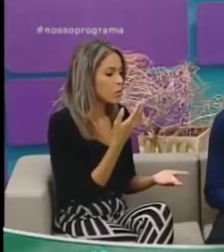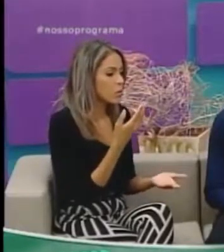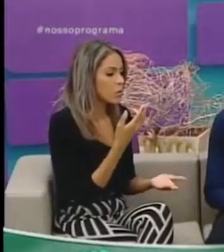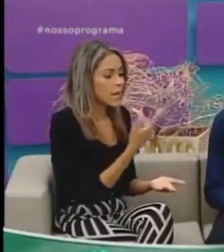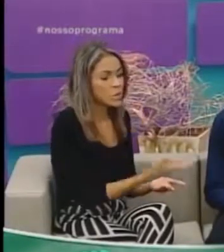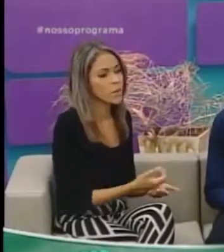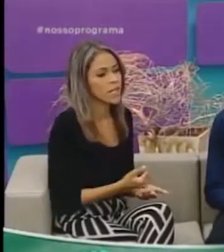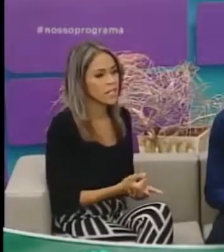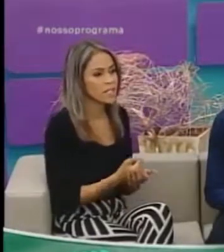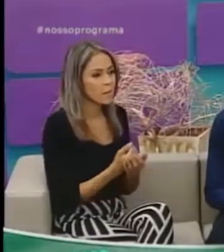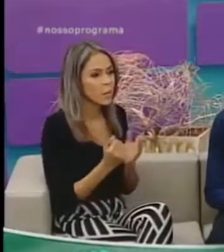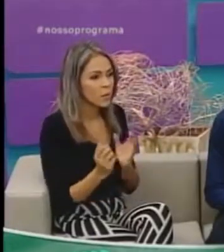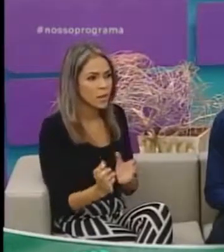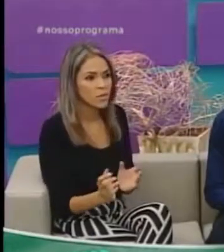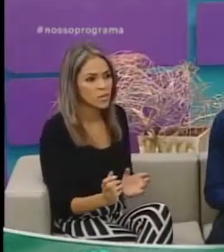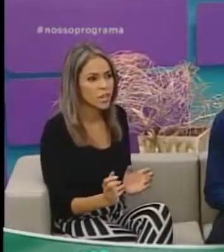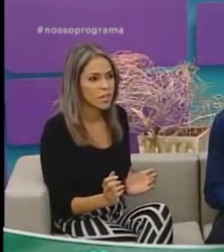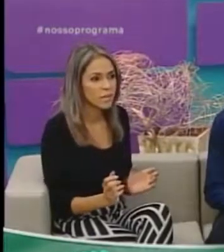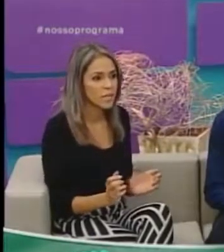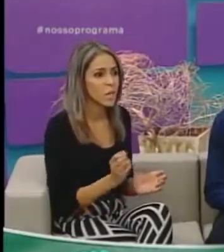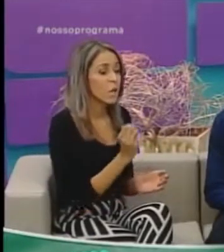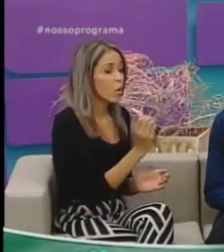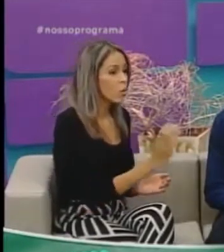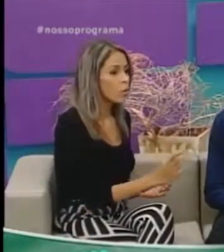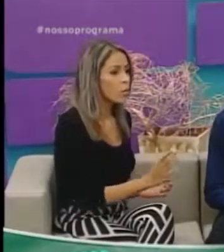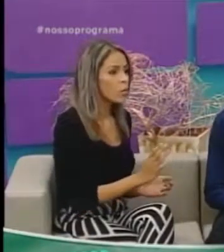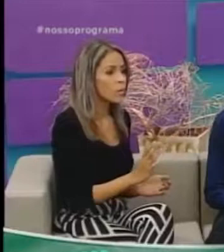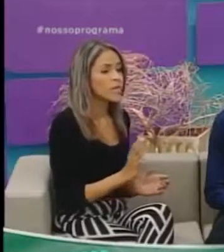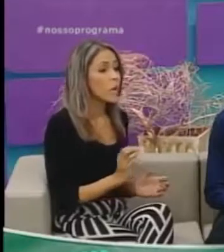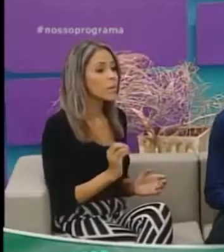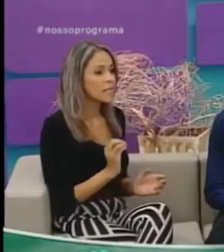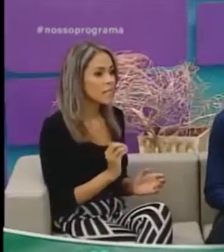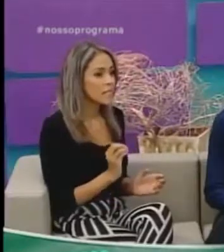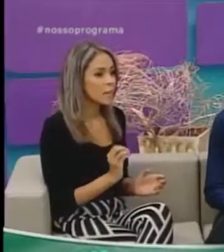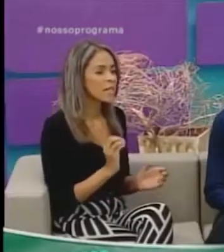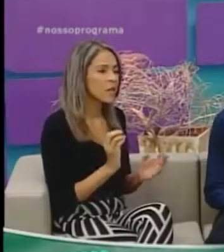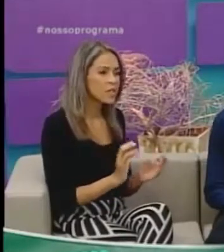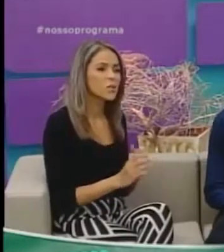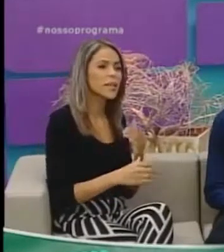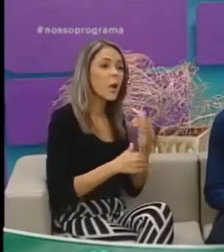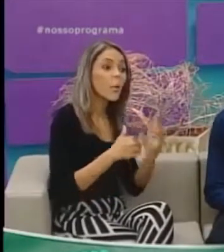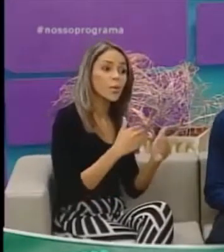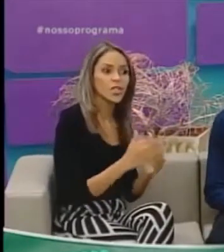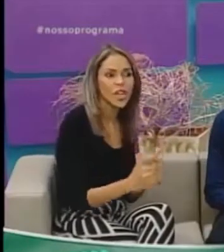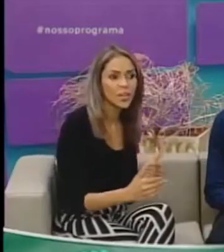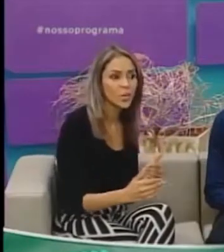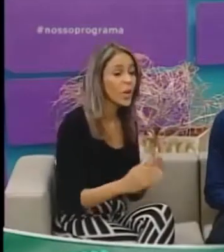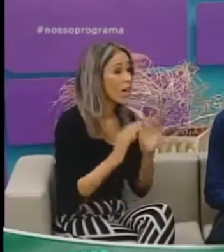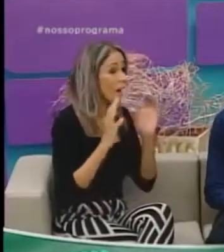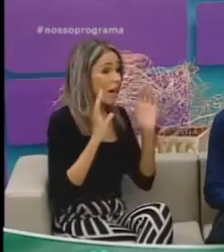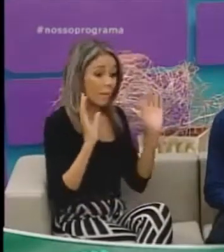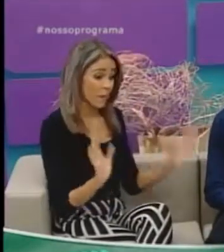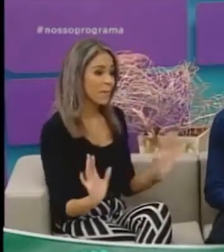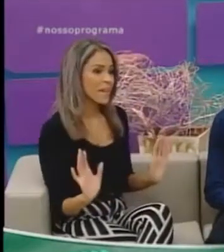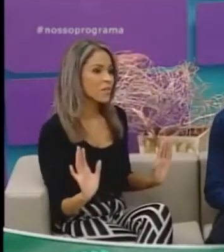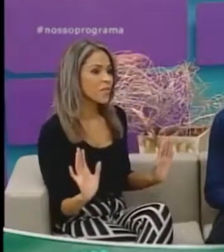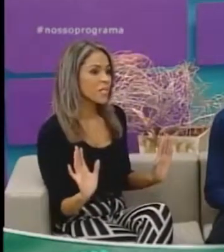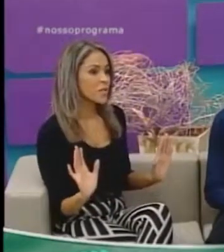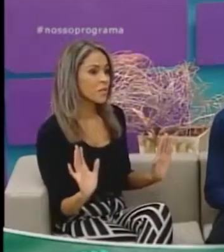o médico precisa saber um pouquinho de Libras, o policial precisa, mas eu acho que isso ainda é um projeto. Para amanhã não vai ser